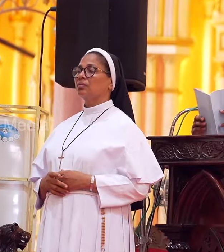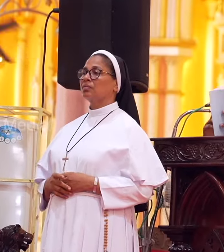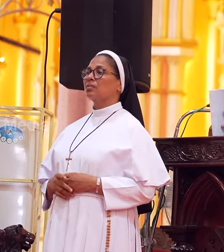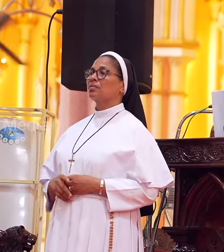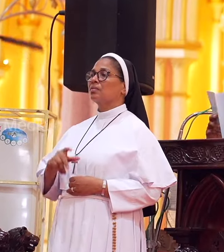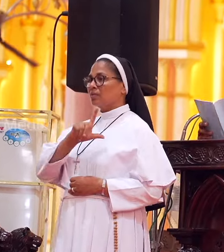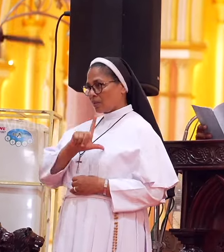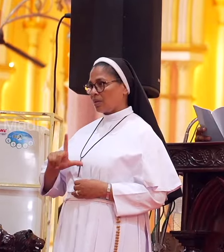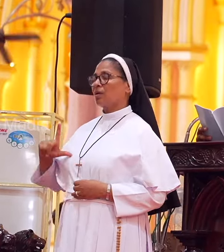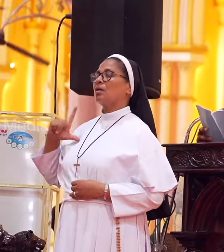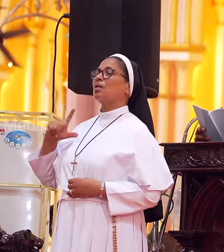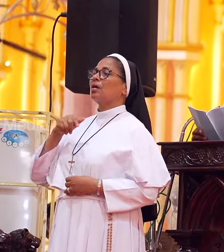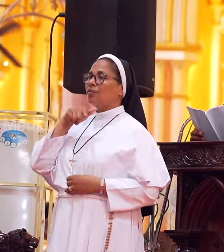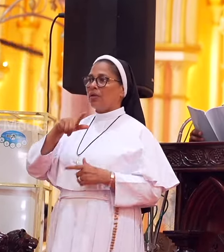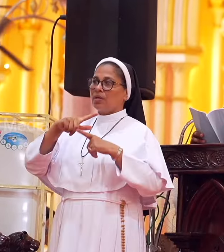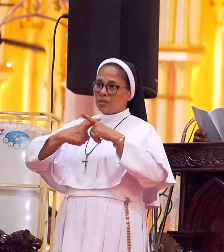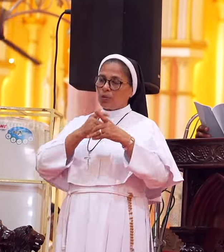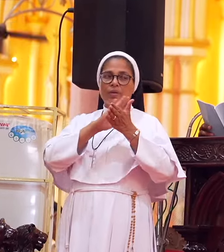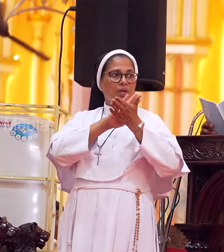എല്ലാവർക്കും പകർന്നു കൊടുക്കാനും